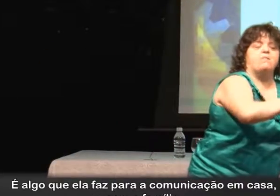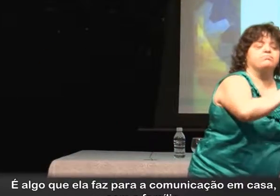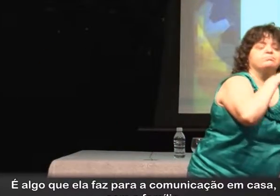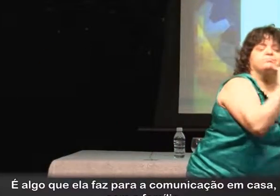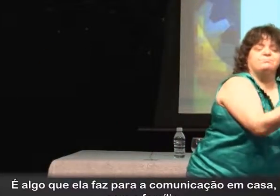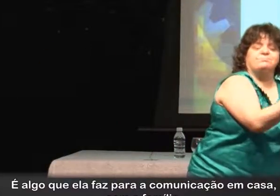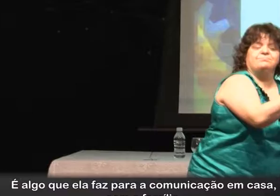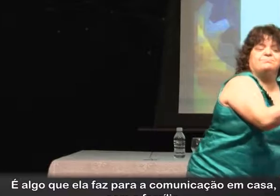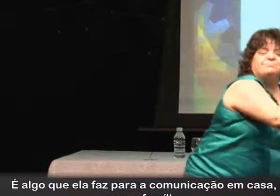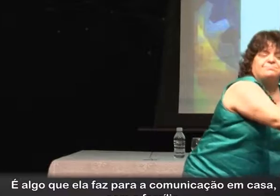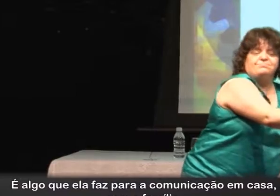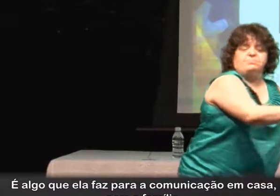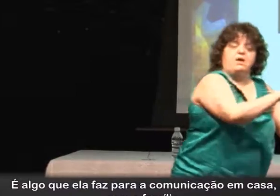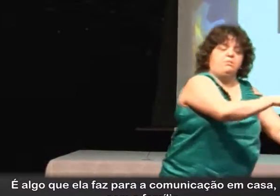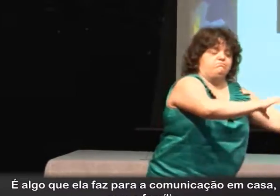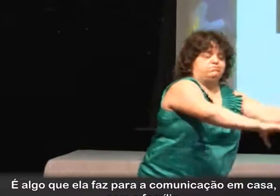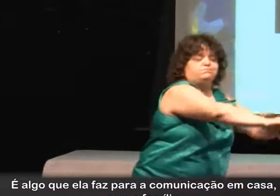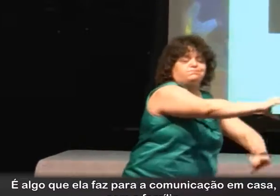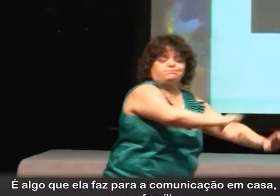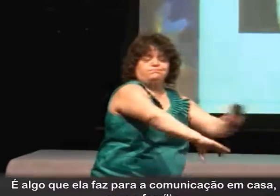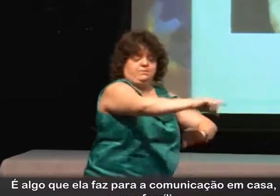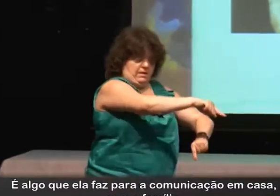faz para comunicação em casa, com a família,